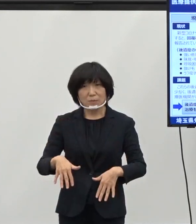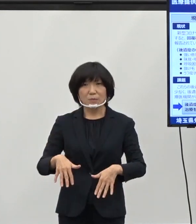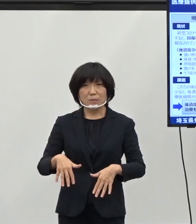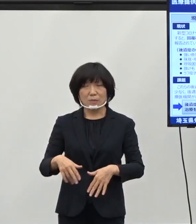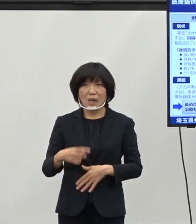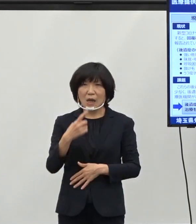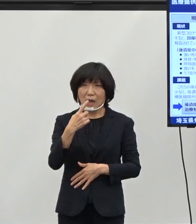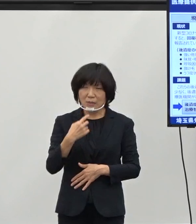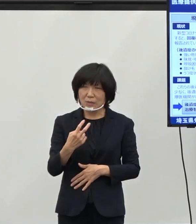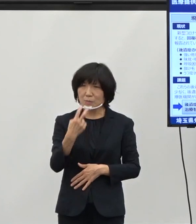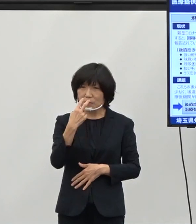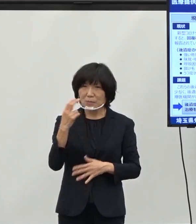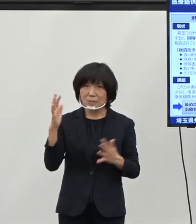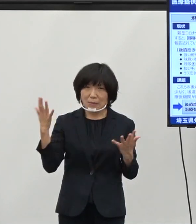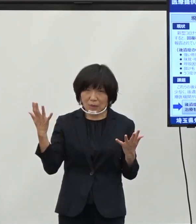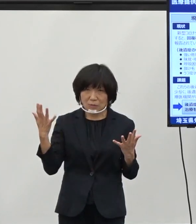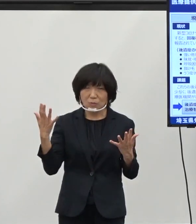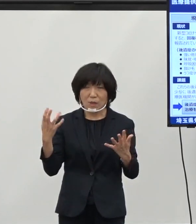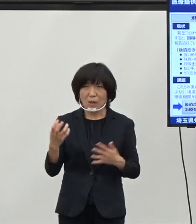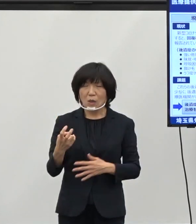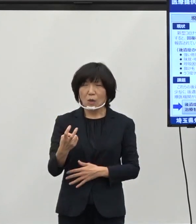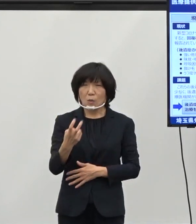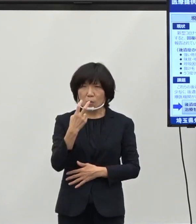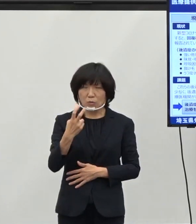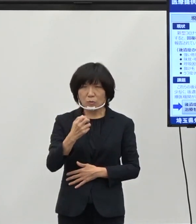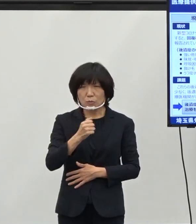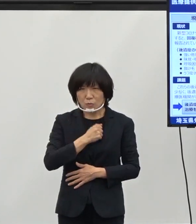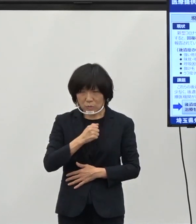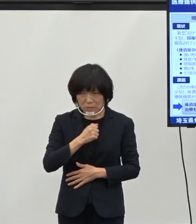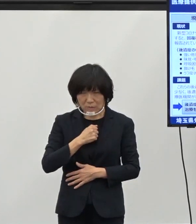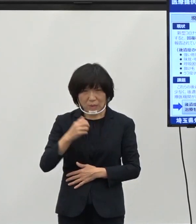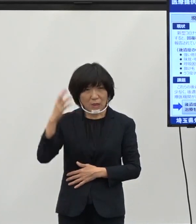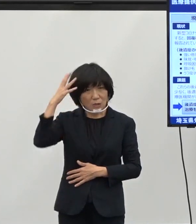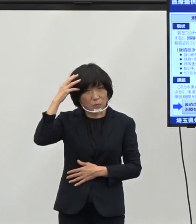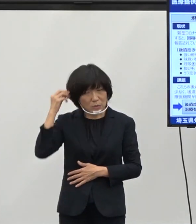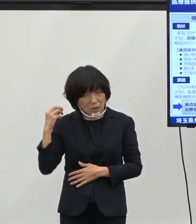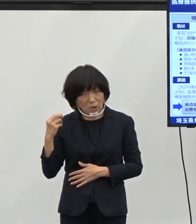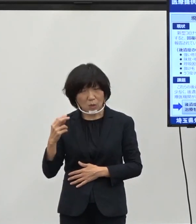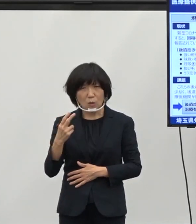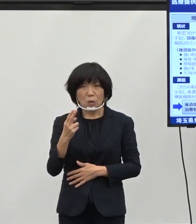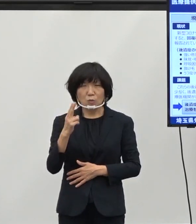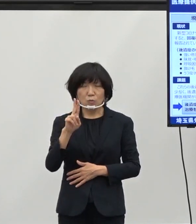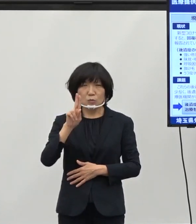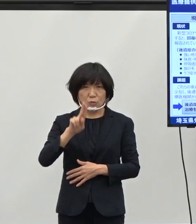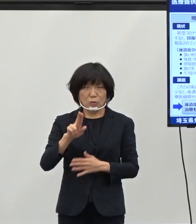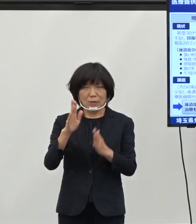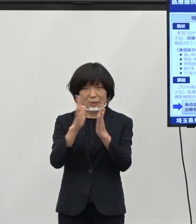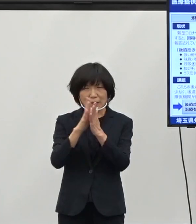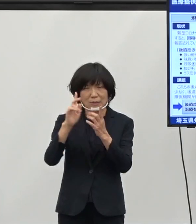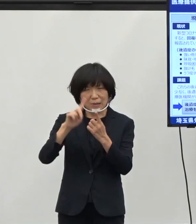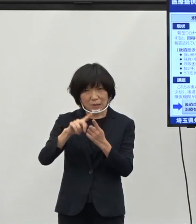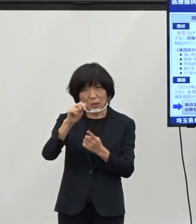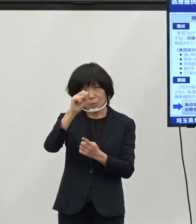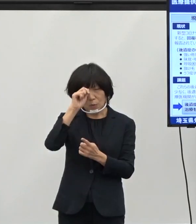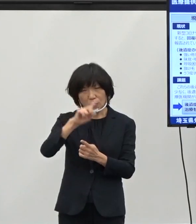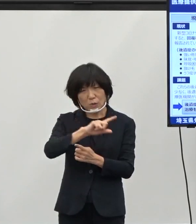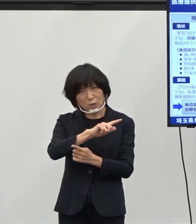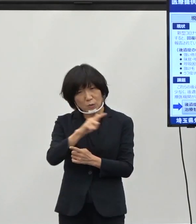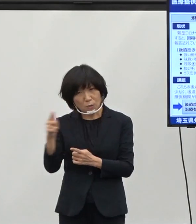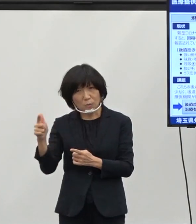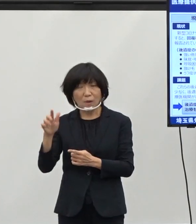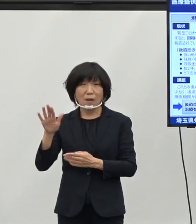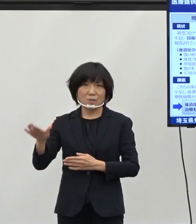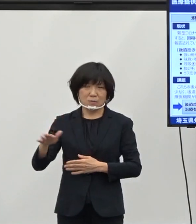覚・嗅覚障害、呼吸困難、抜け毛、うつ病、うつ症状など多岐にわたってい